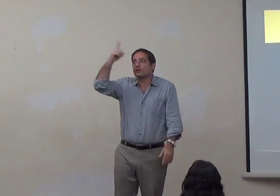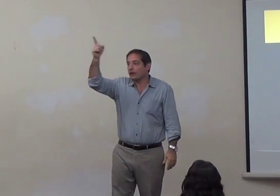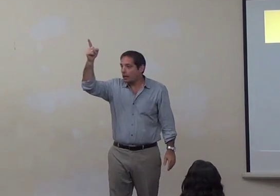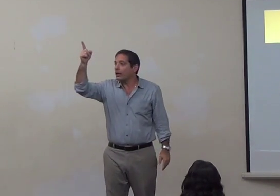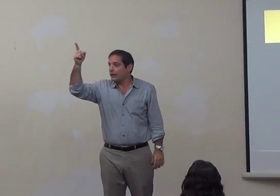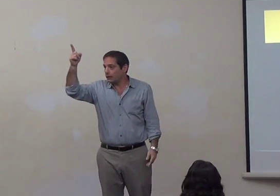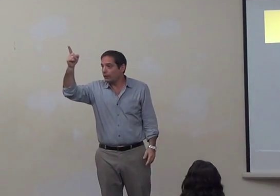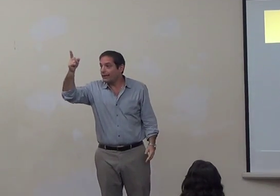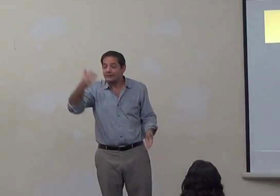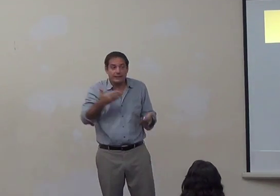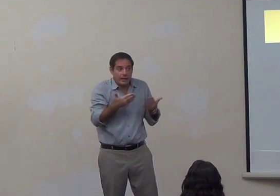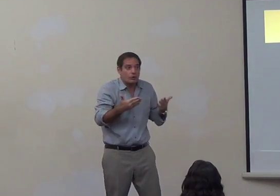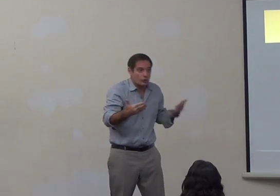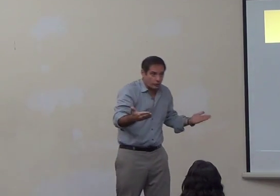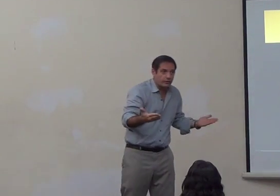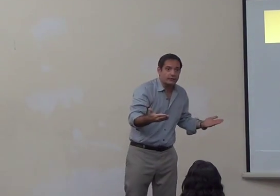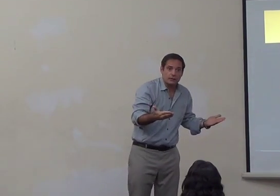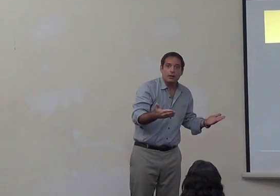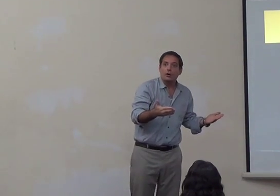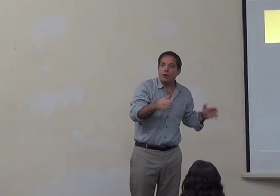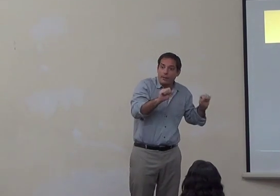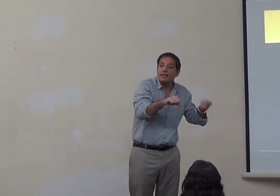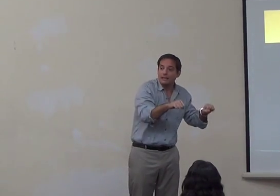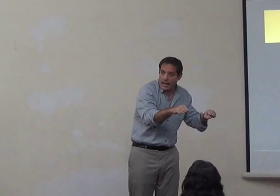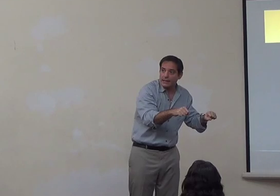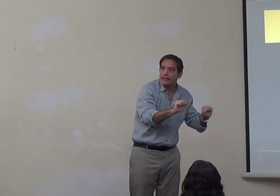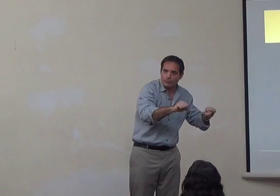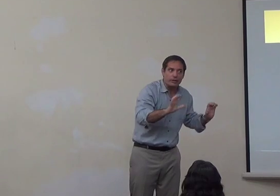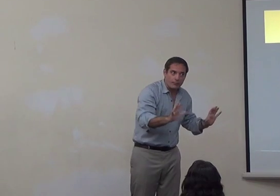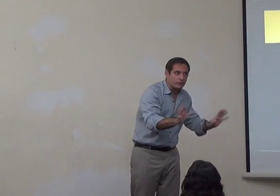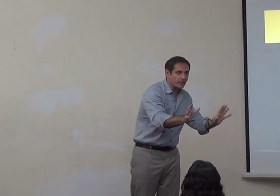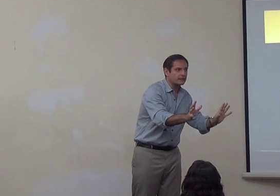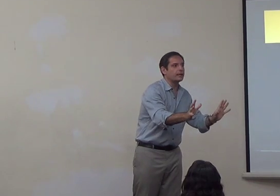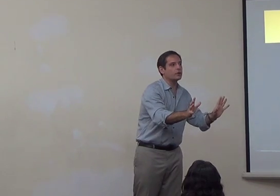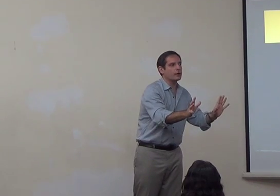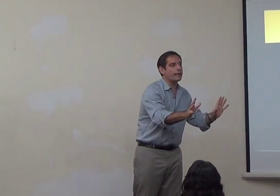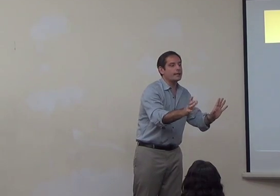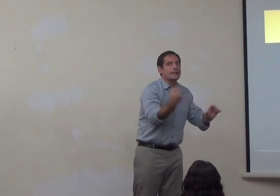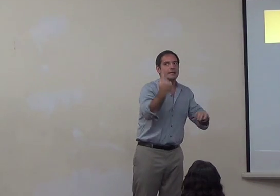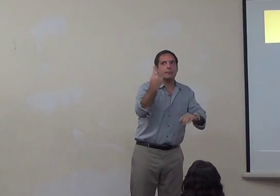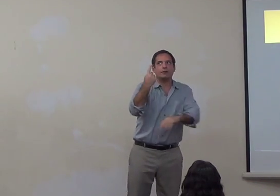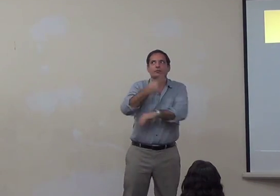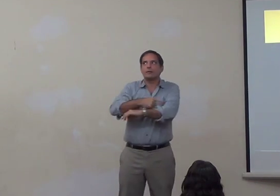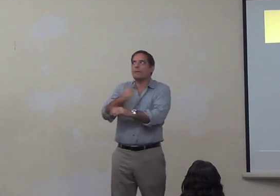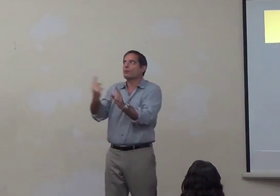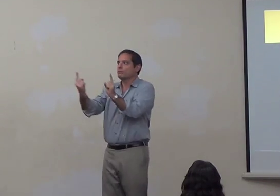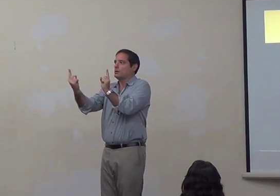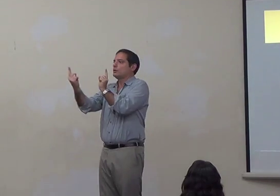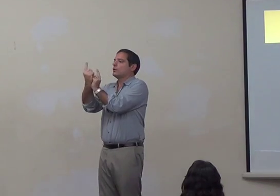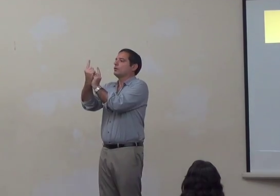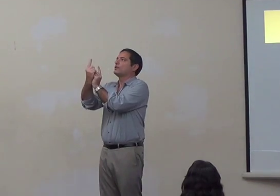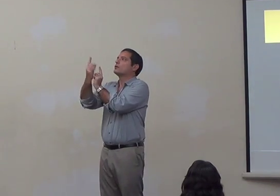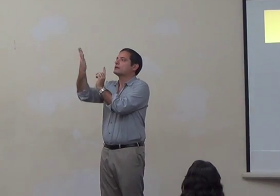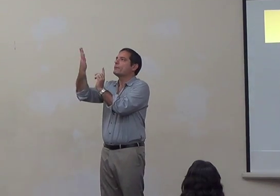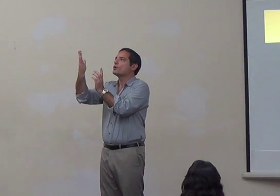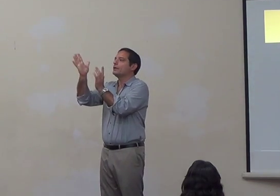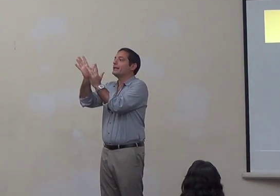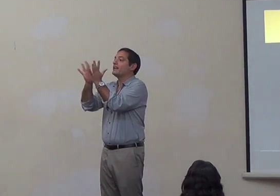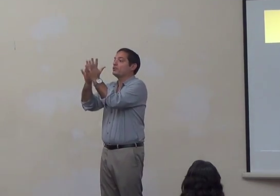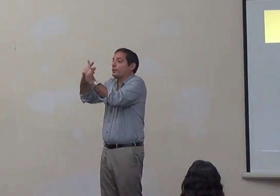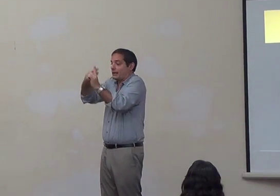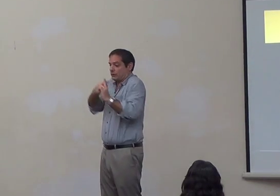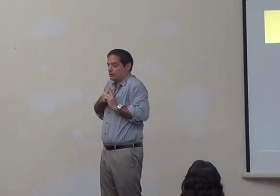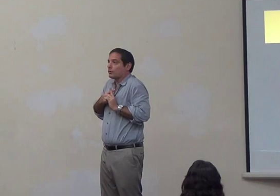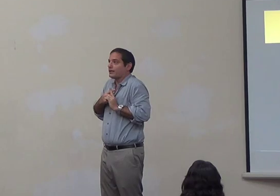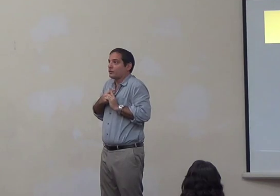de conocerle a Él, ¿ok? Teníamos cosas o habilidades que podíamos hacer, ¿ok? Y después un día, ¡pum!, nos encontramos con